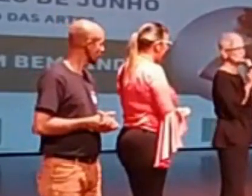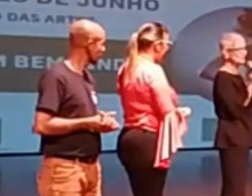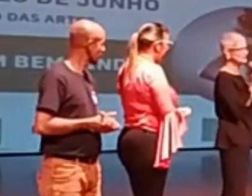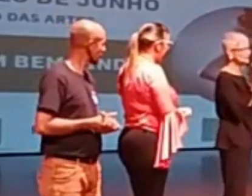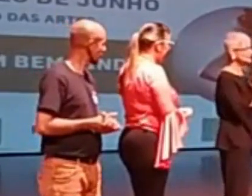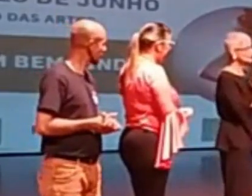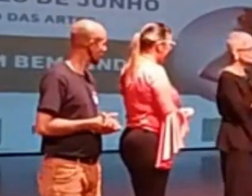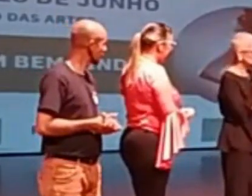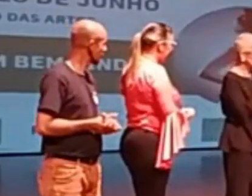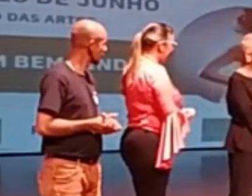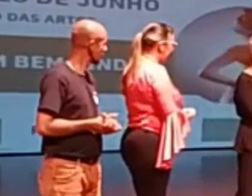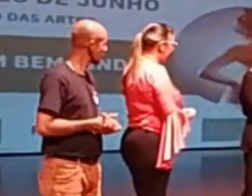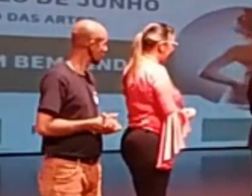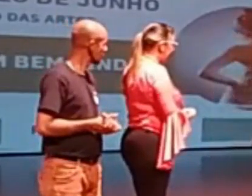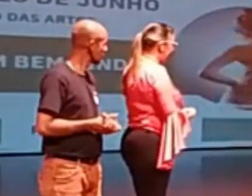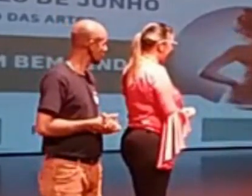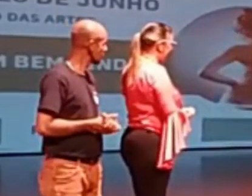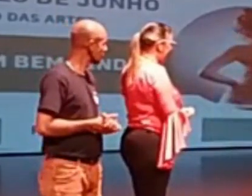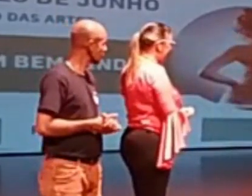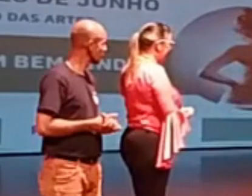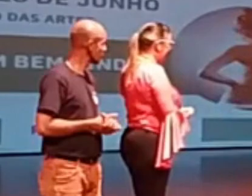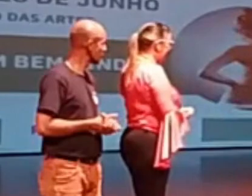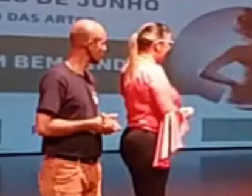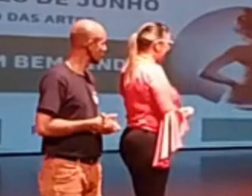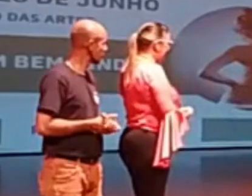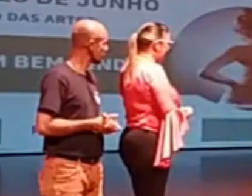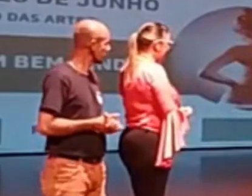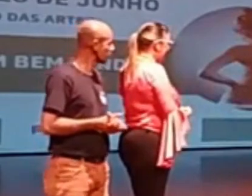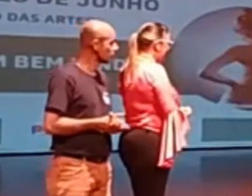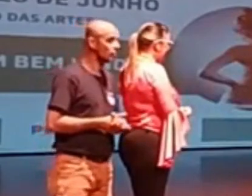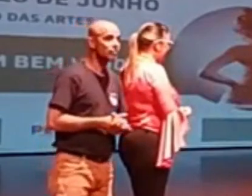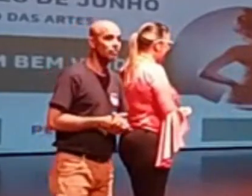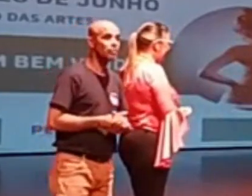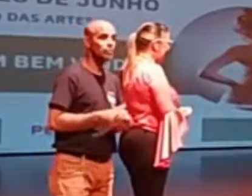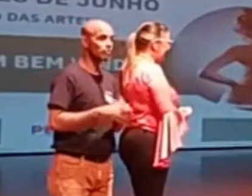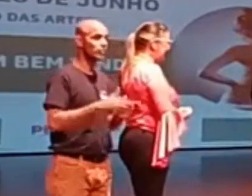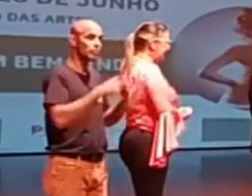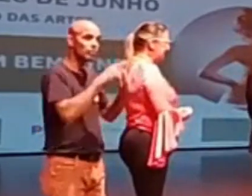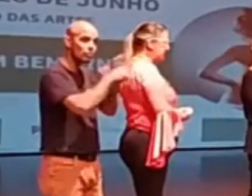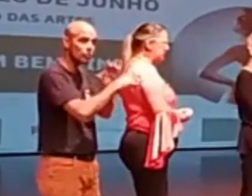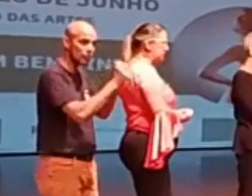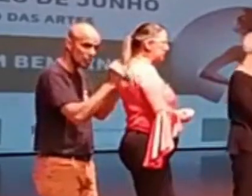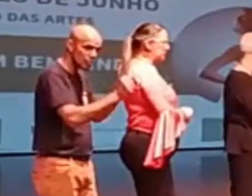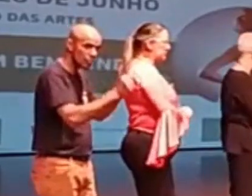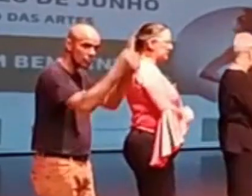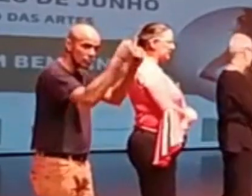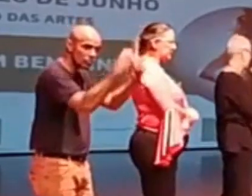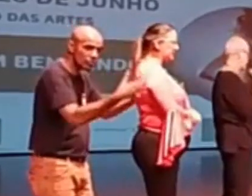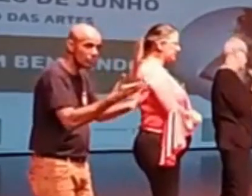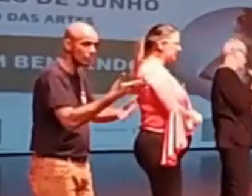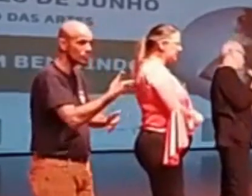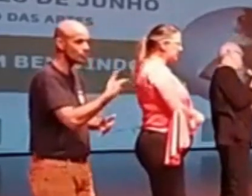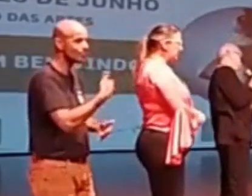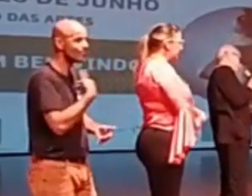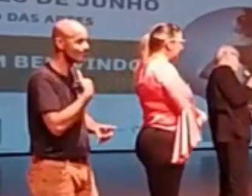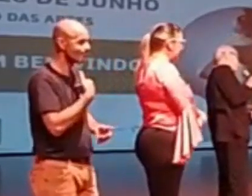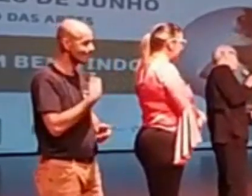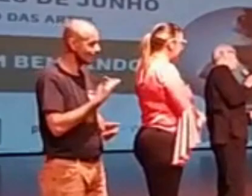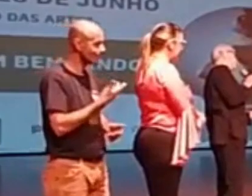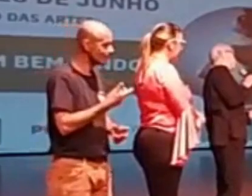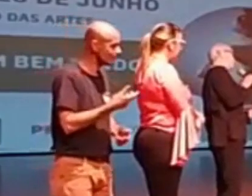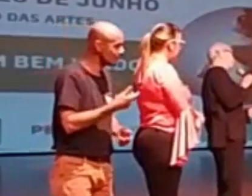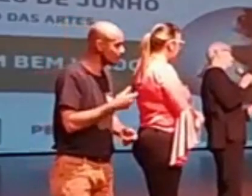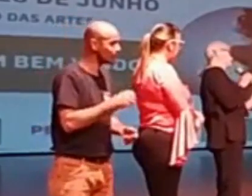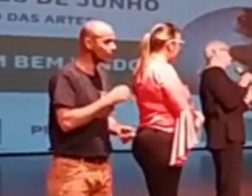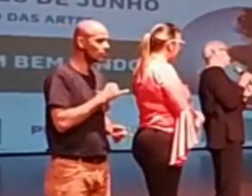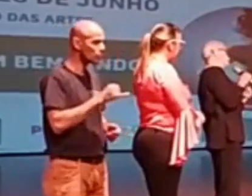Estou pedindo para ela se está tranquilo para ela que eu fale disso, né? Mas a gente pensa, e sempre eu tenho uma coisa comigo, sabe, Pietra? Que